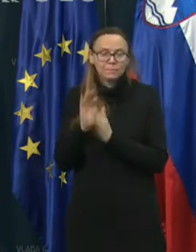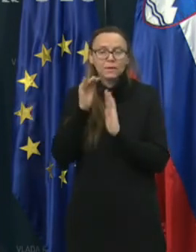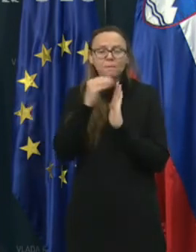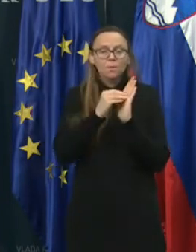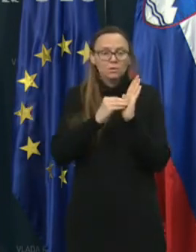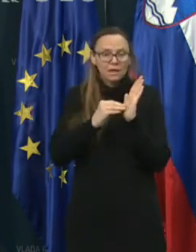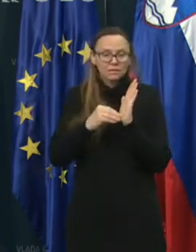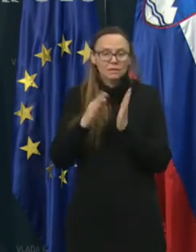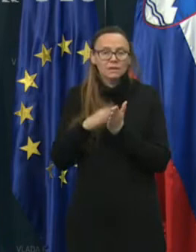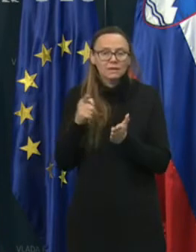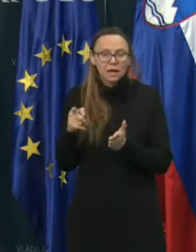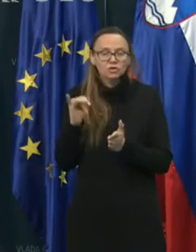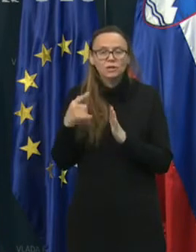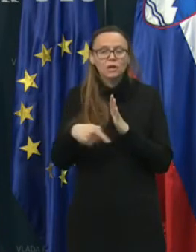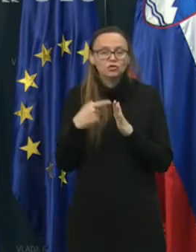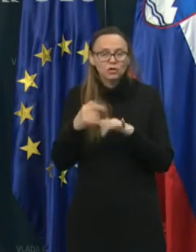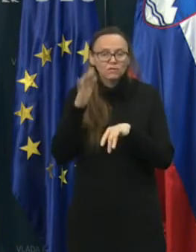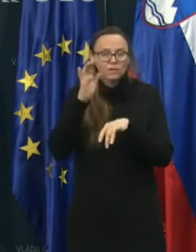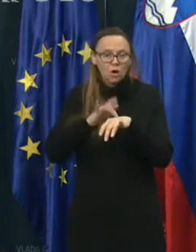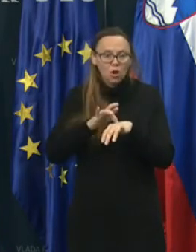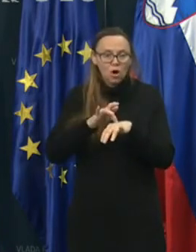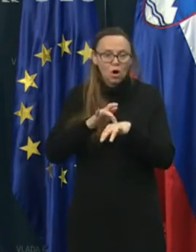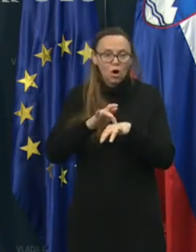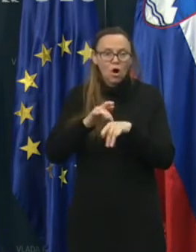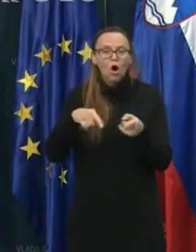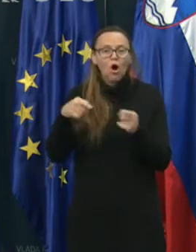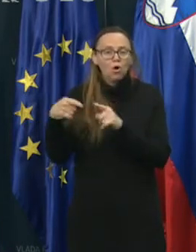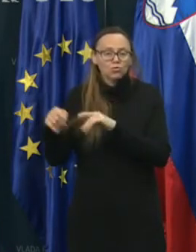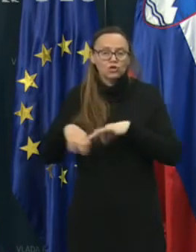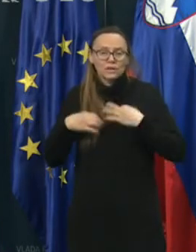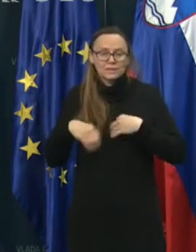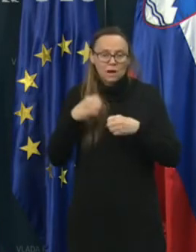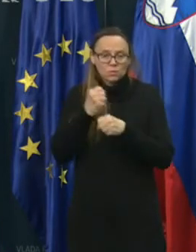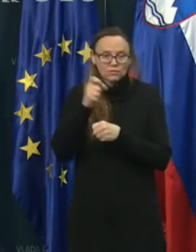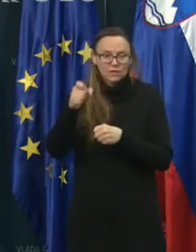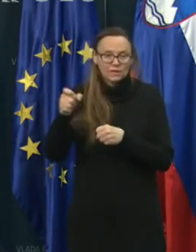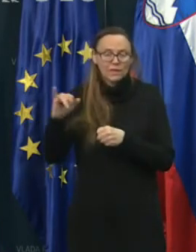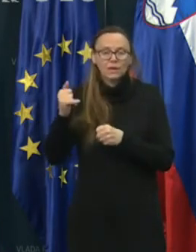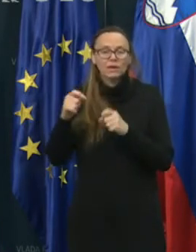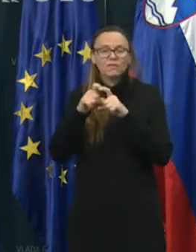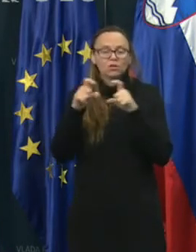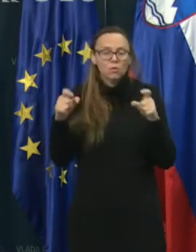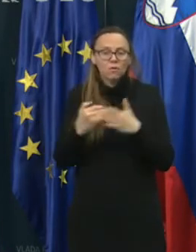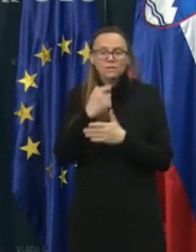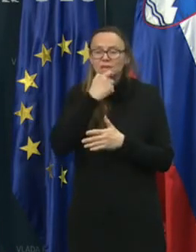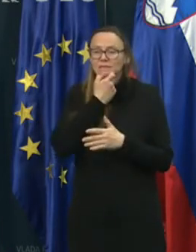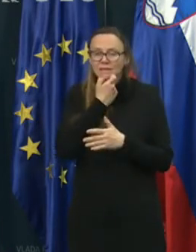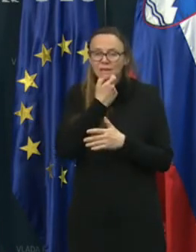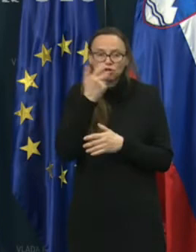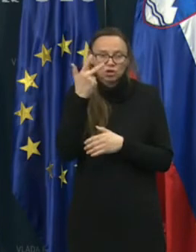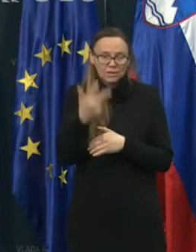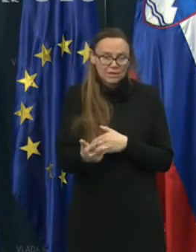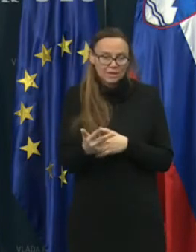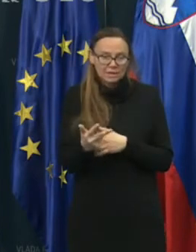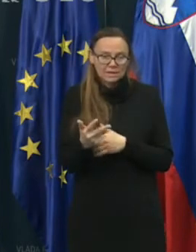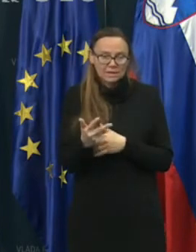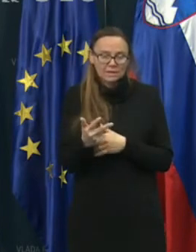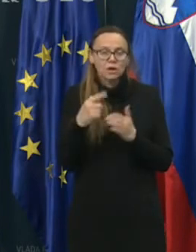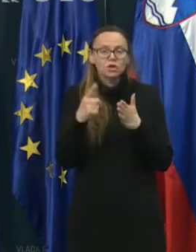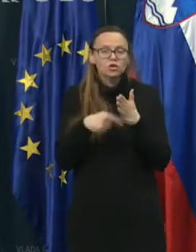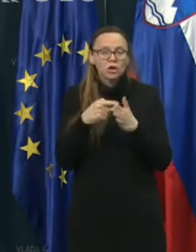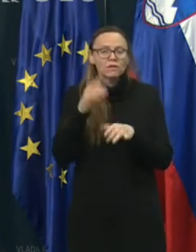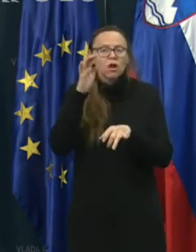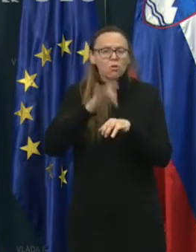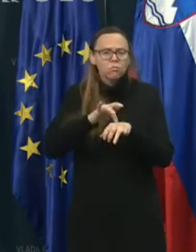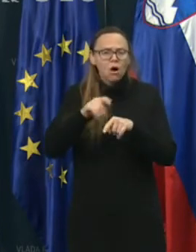Podatki so takšni, da je število okuženih zdravstvenih delavcev je v domovih za starejše je 30, število